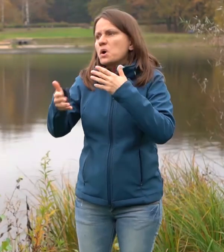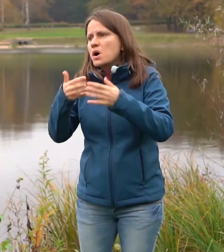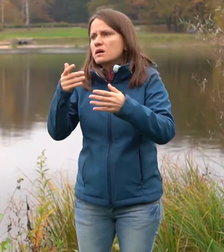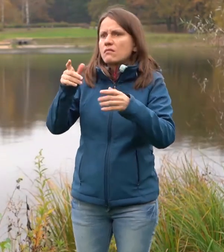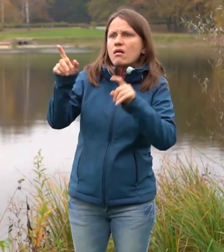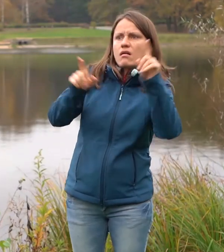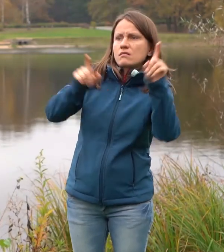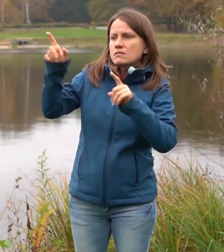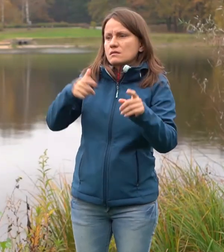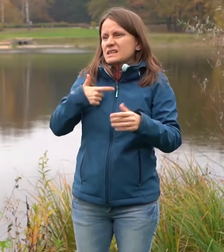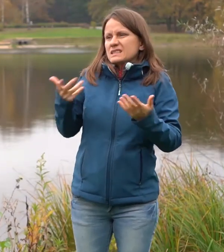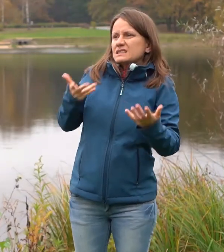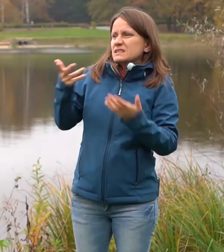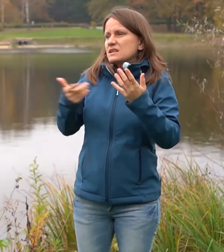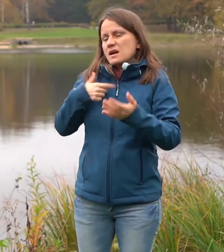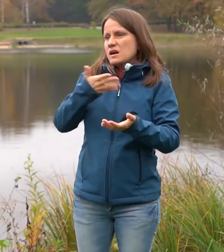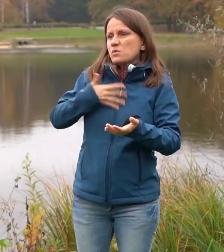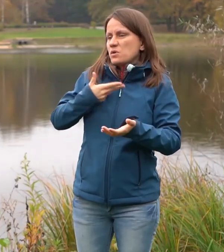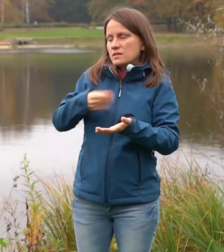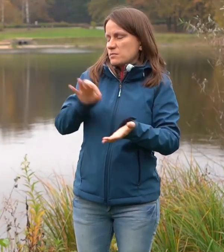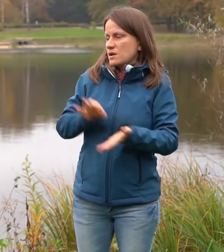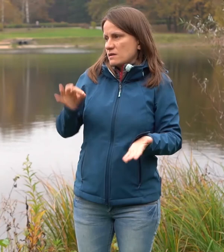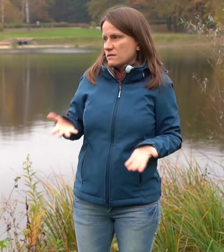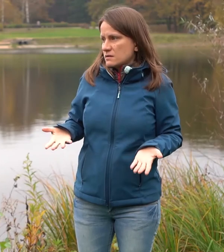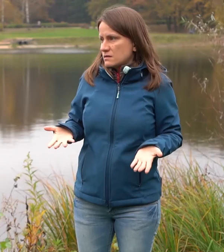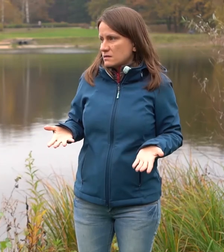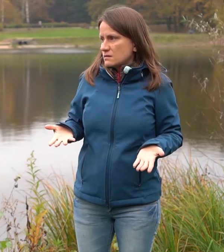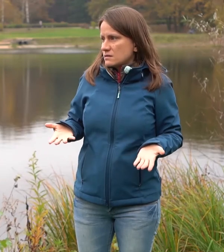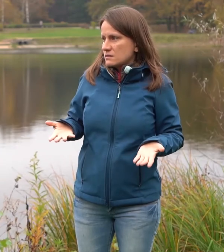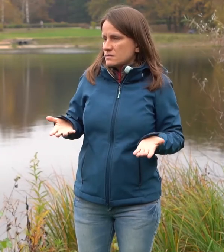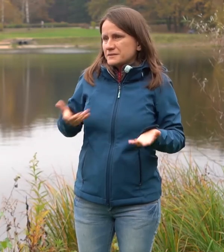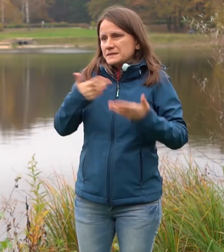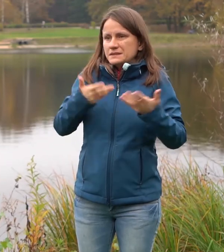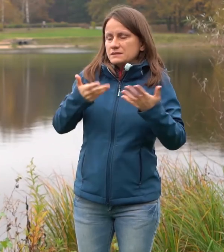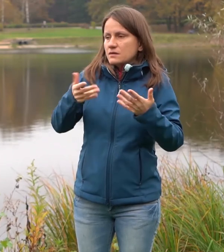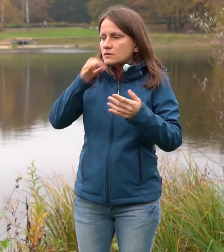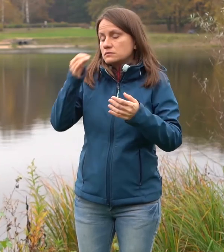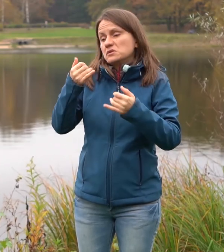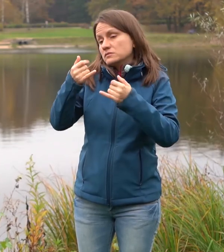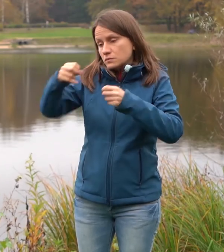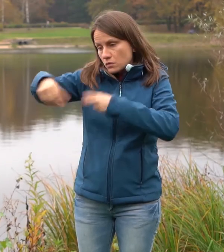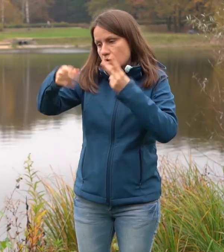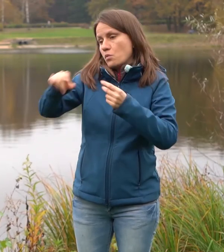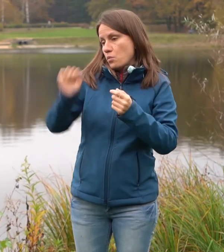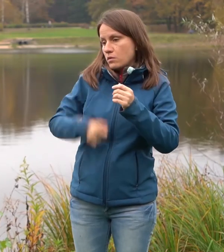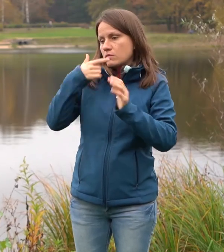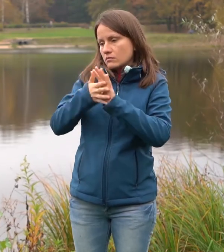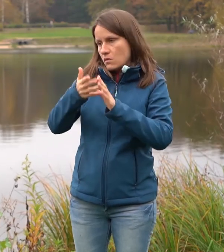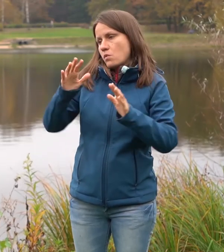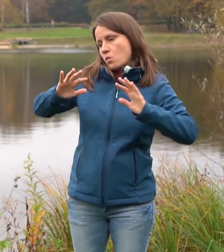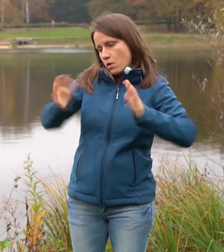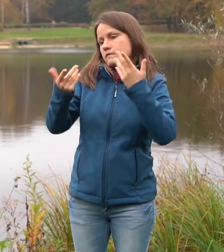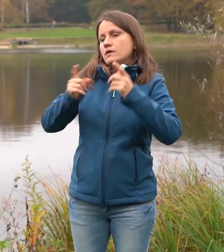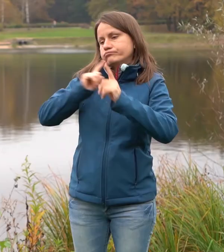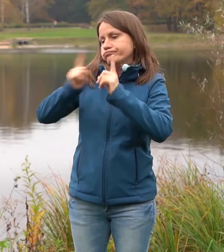i komunikacja jest łatwiejsza. Jeżeli słabo na zasadzie pokazywania, to ja nie czuję się pewniej. Lepiej, jeśli wideotłumacz, bo tam